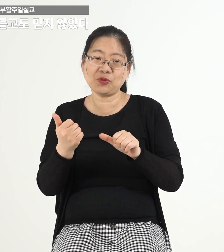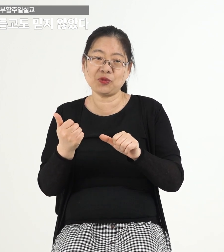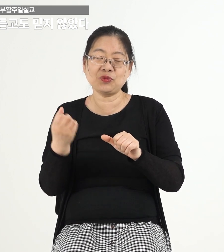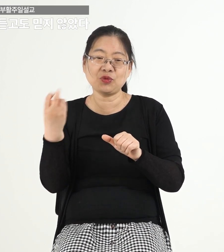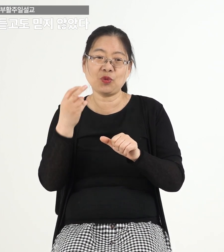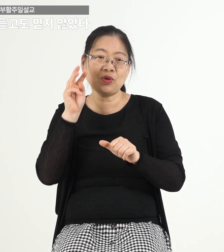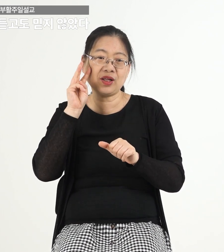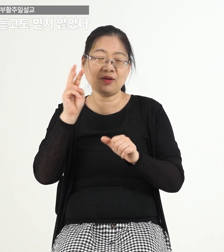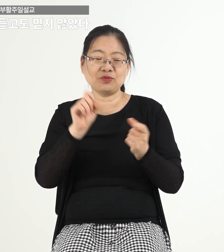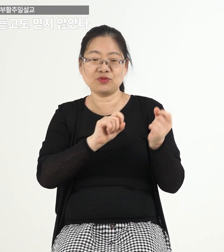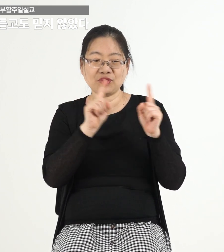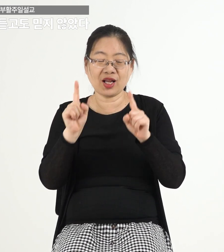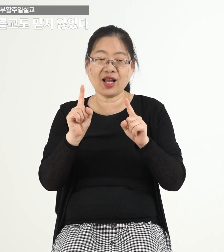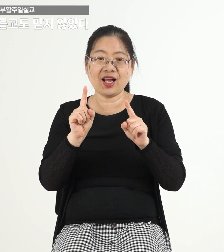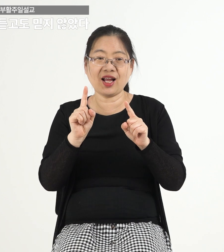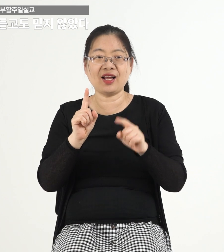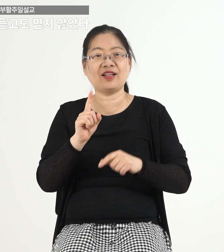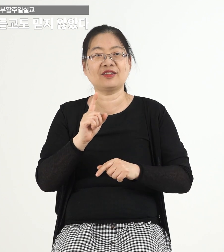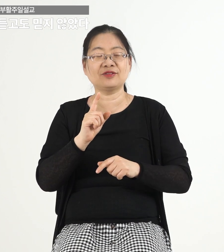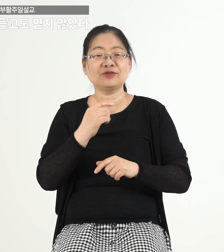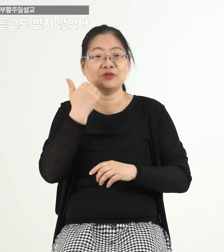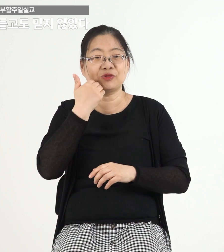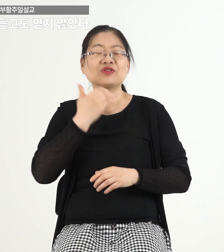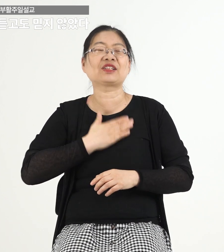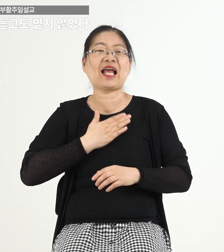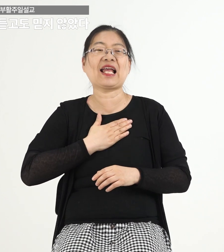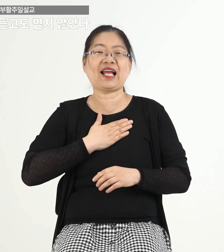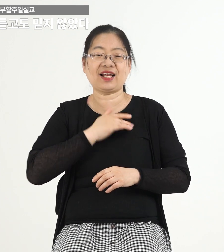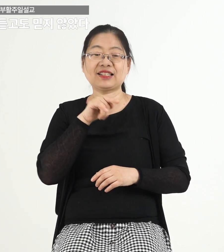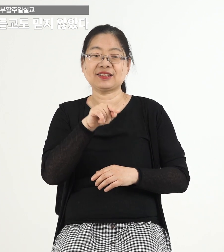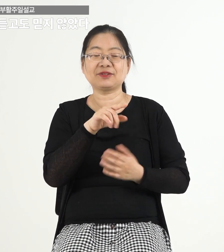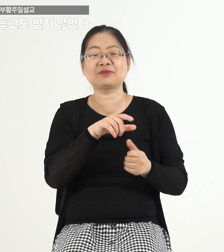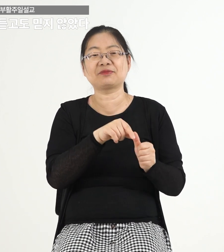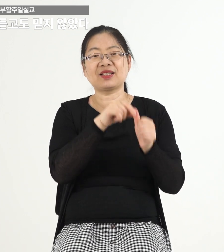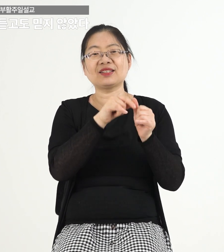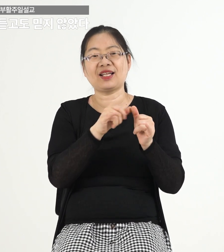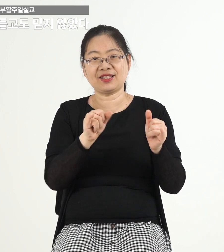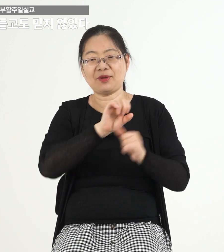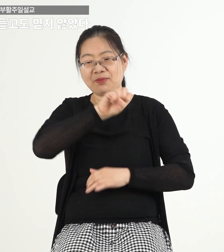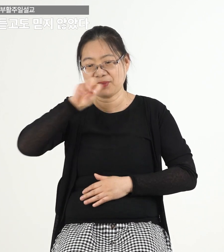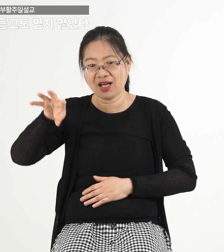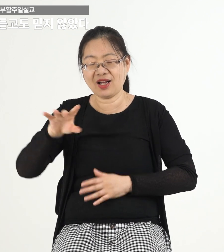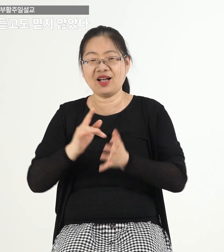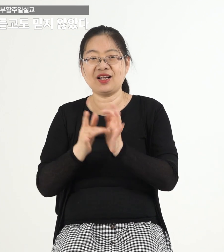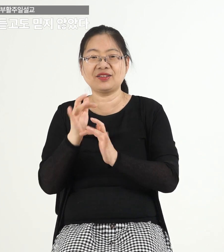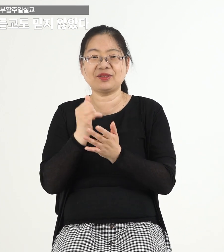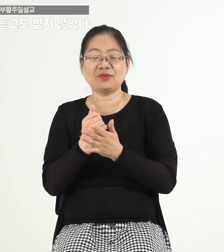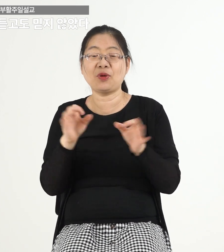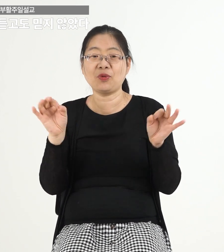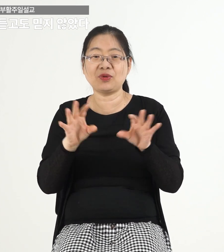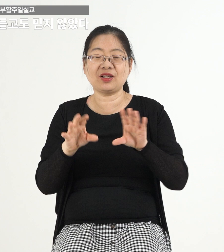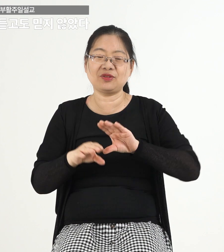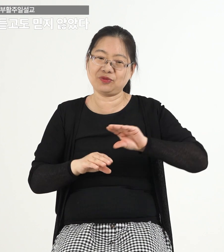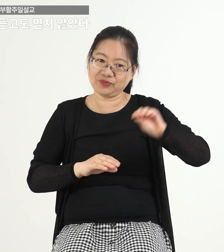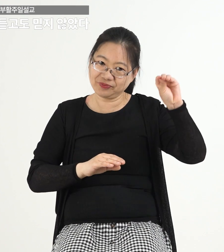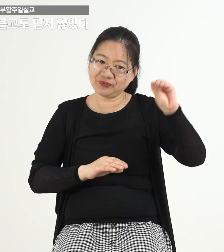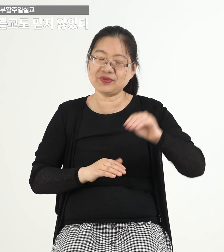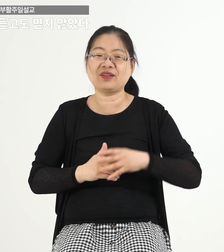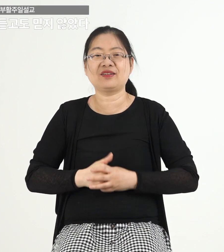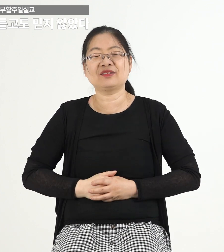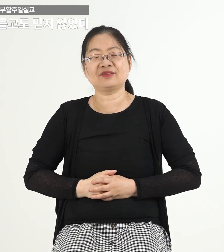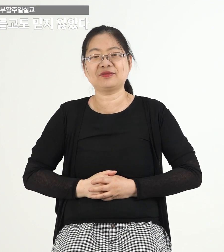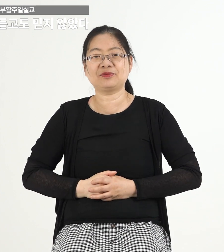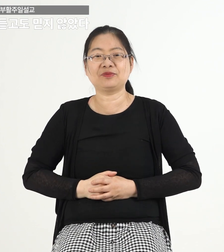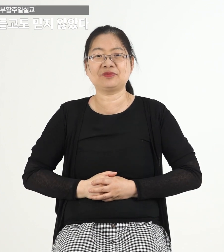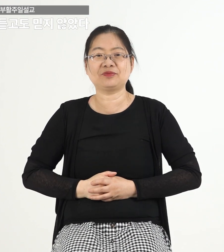만에 부활한 그 메시아다. 그리고 예수님은 홀연히 떠나셨습니다. 다른